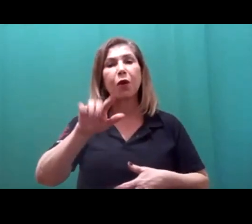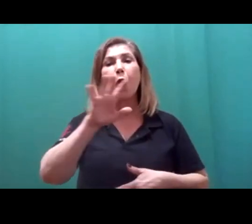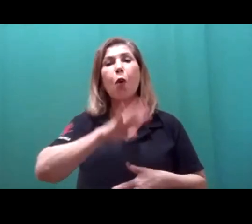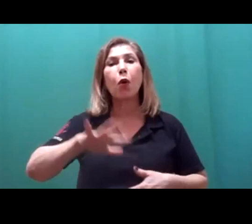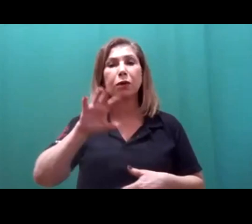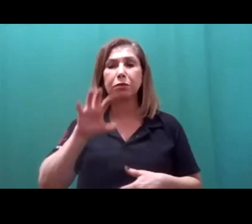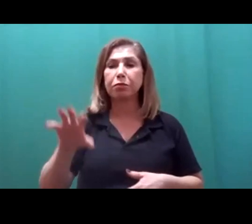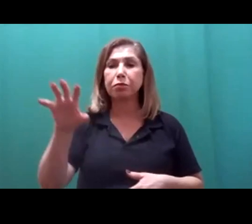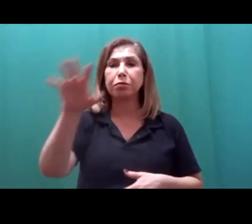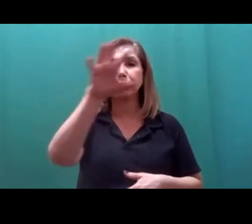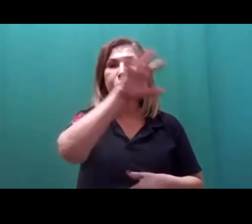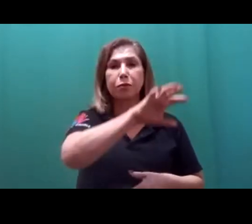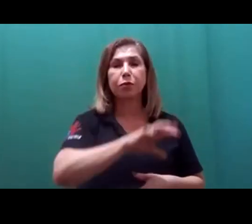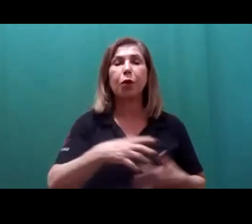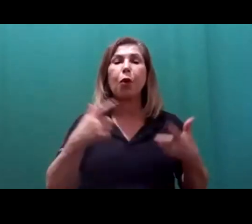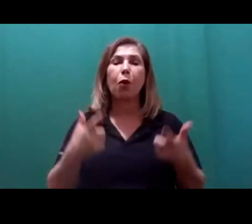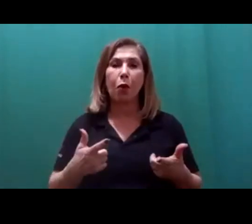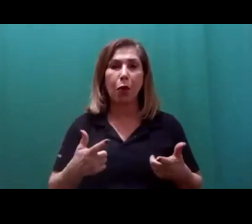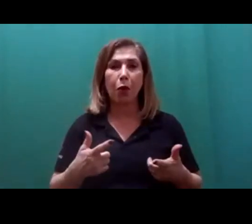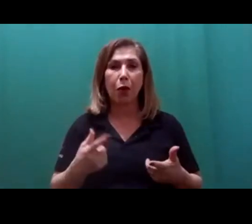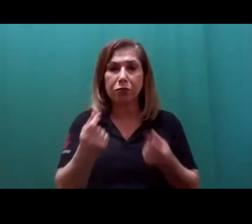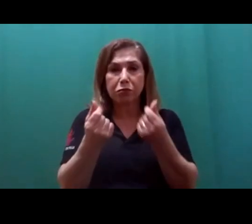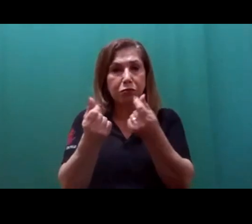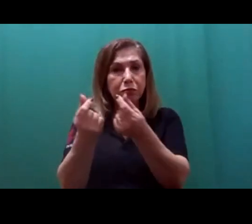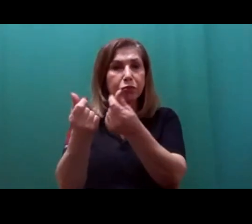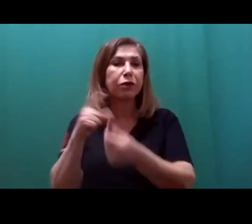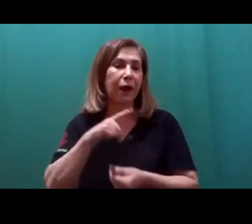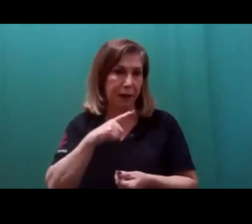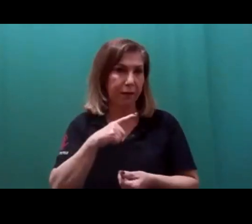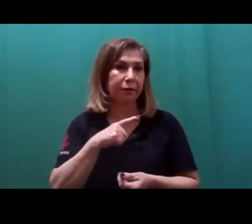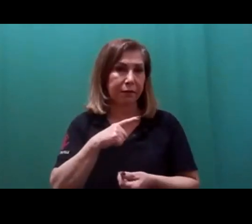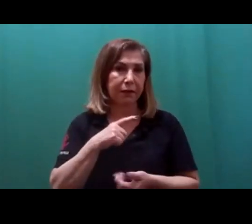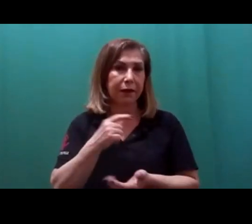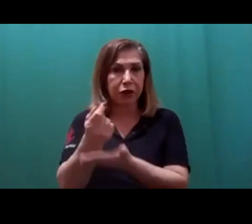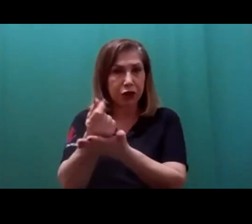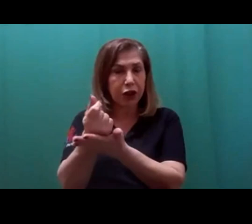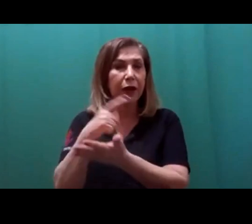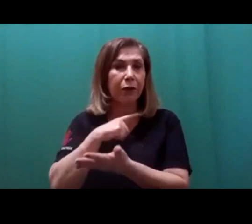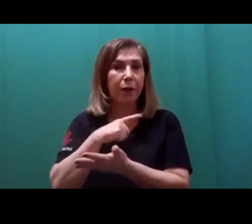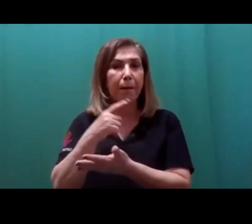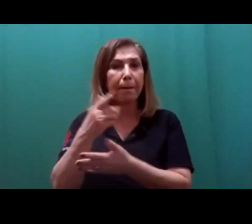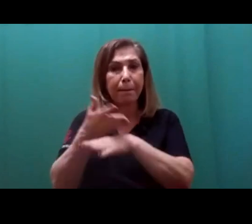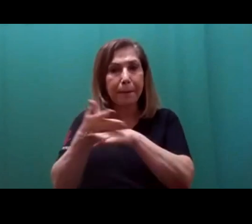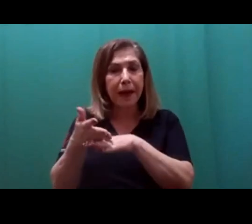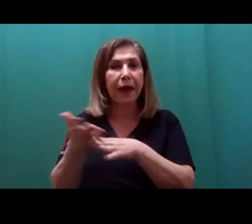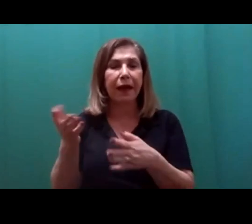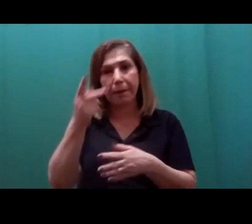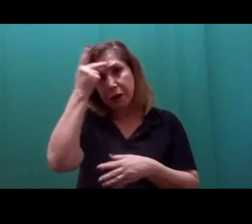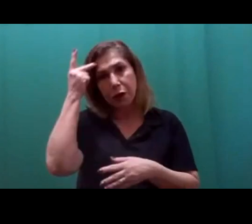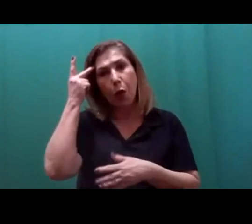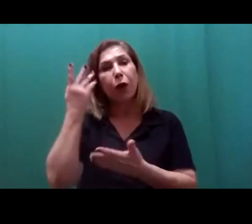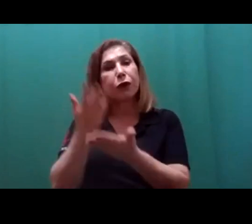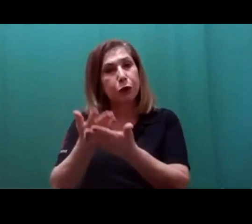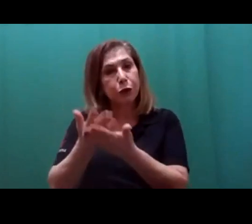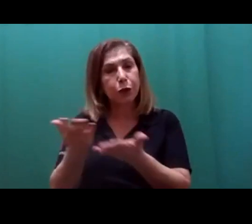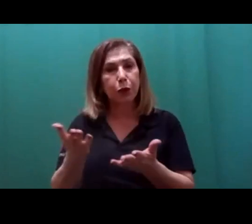bairros com maior, que é maior renda, e bairros racializados, bairros que não tem mais pessoas brancas, pessoas escolarizadas. E a